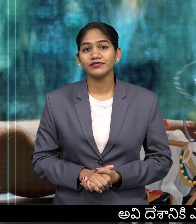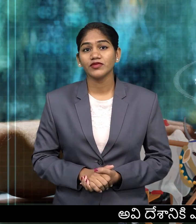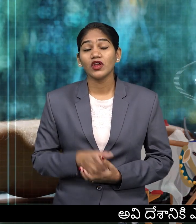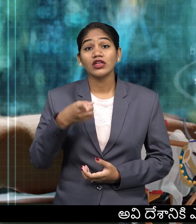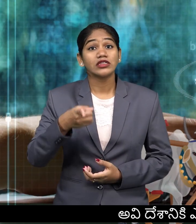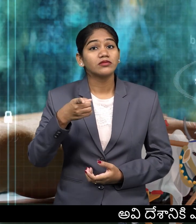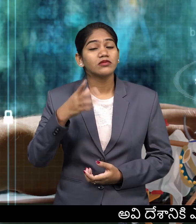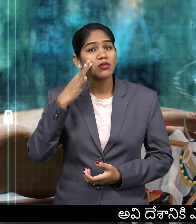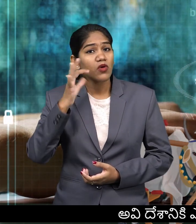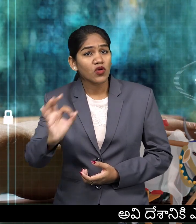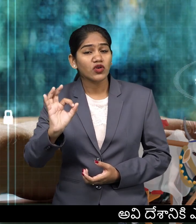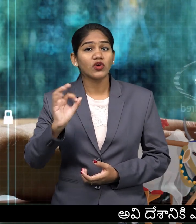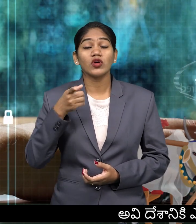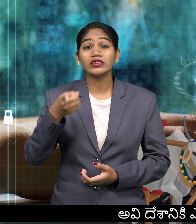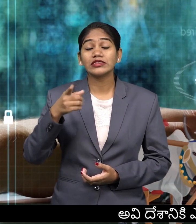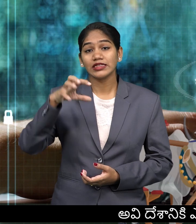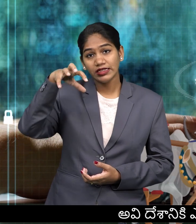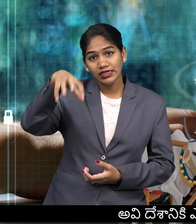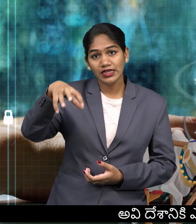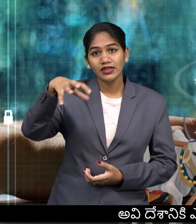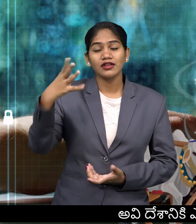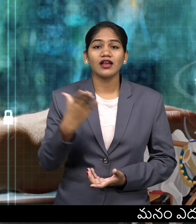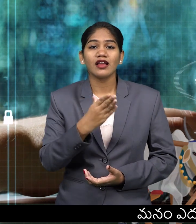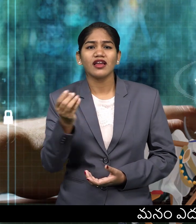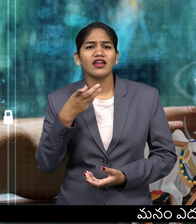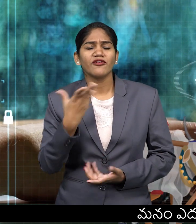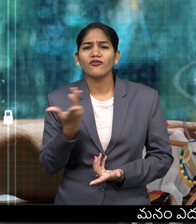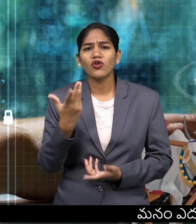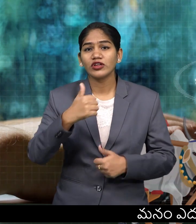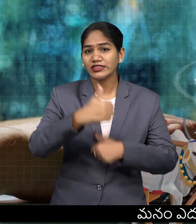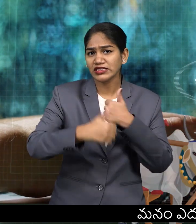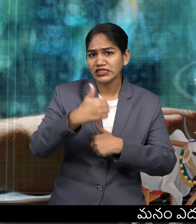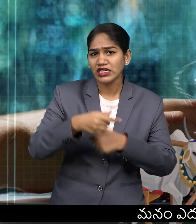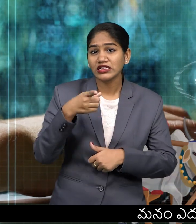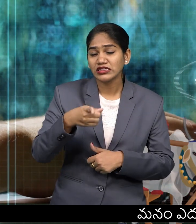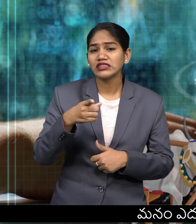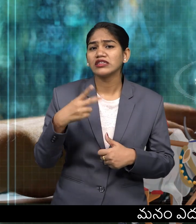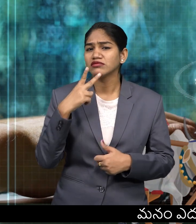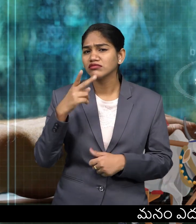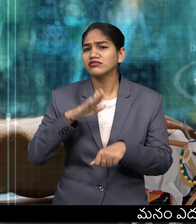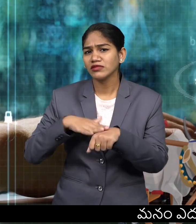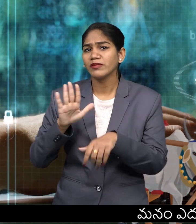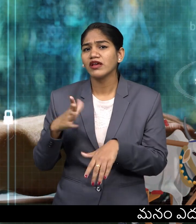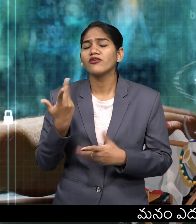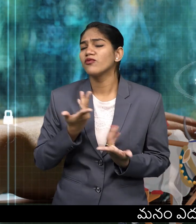అవి దేశానికి ఎలా ముఖ్యమైనవి మరియు మనం ఎదుర్కొనే సవాళ్లు